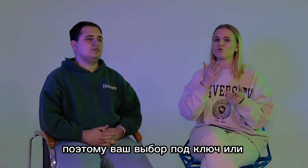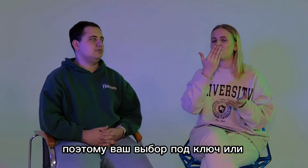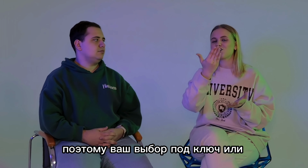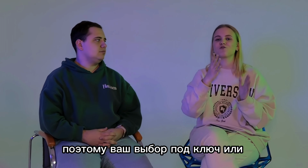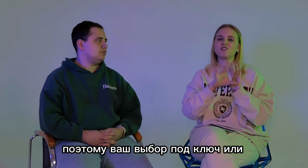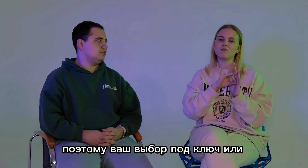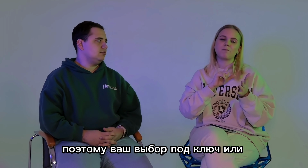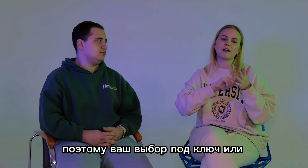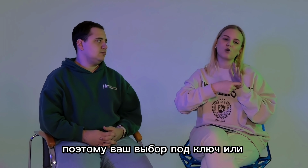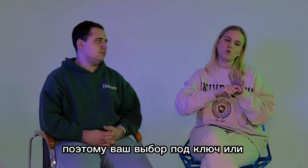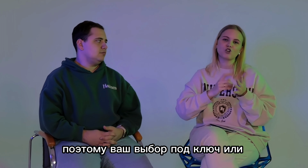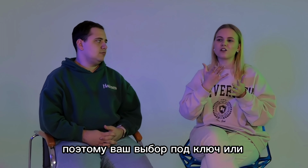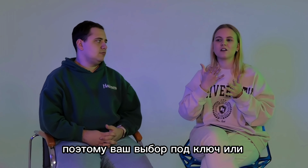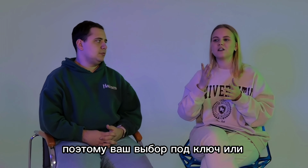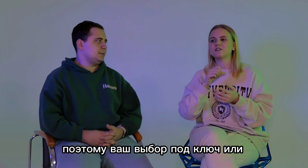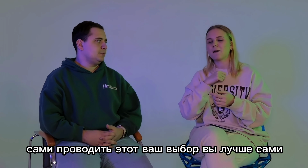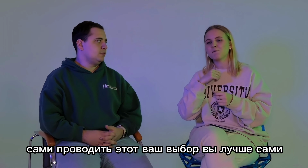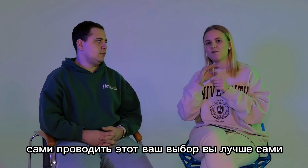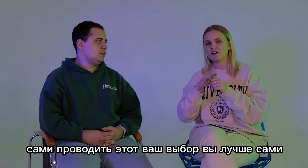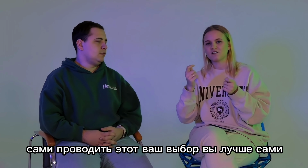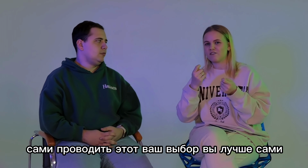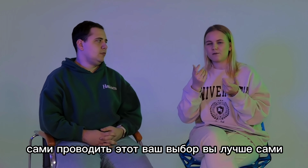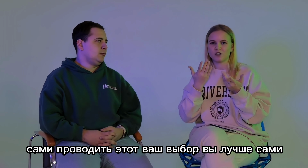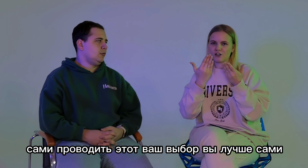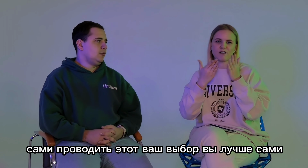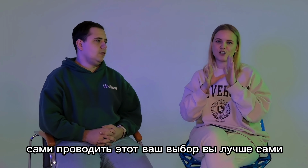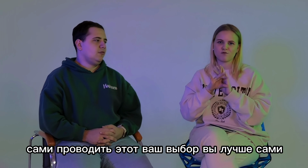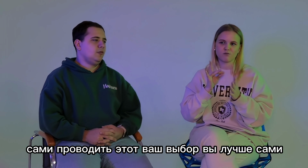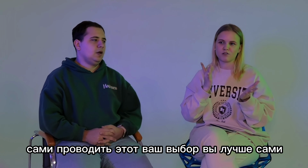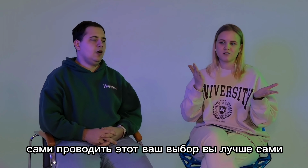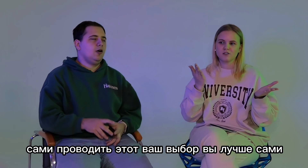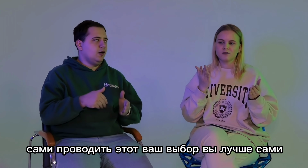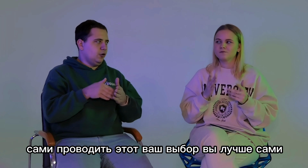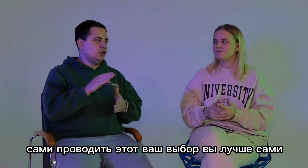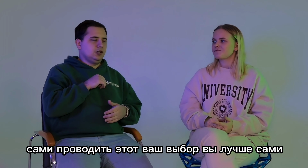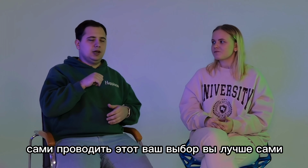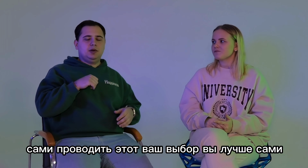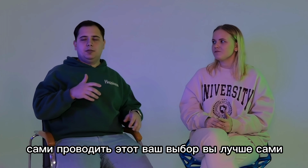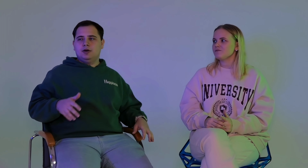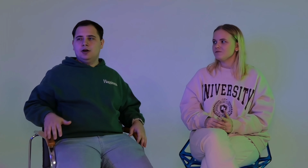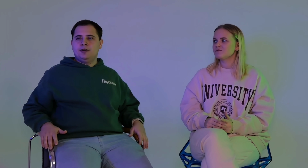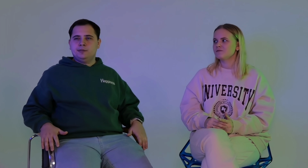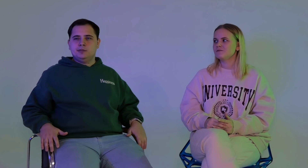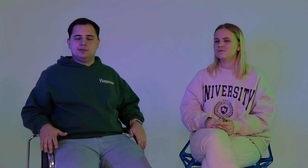Поэтому ваш выбор подключили, сами поводить по бою, это ваш выбор. Лучше самим. Да.